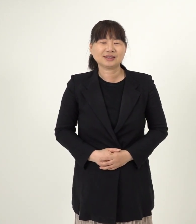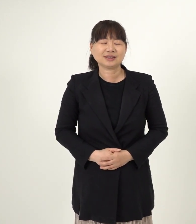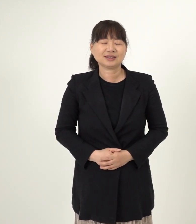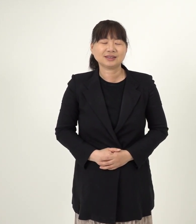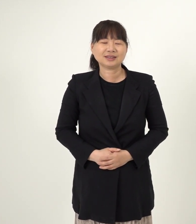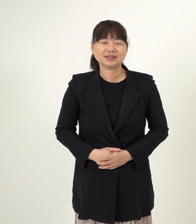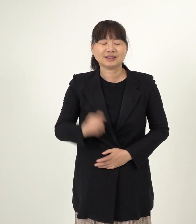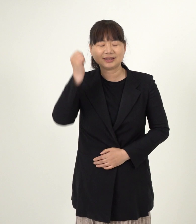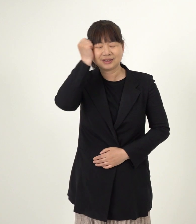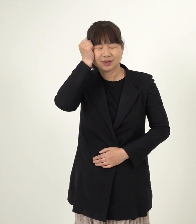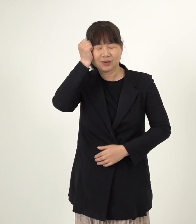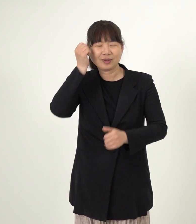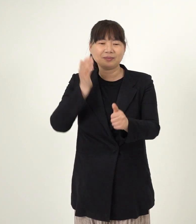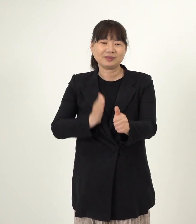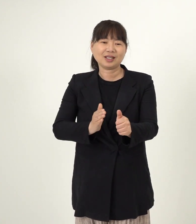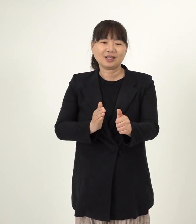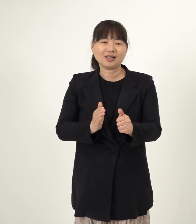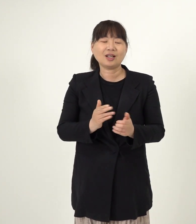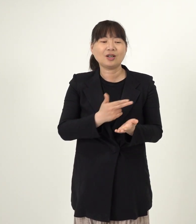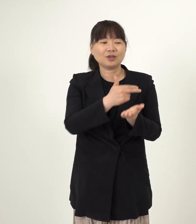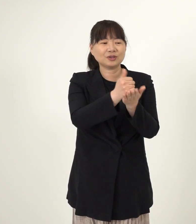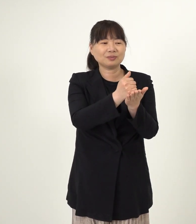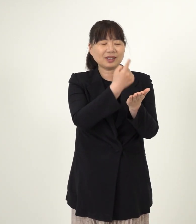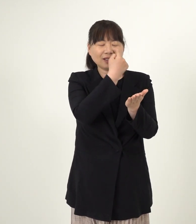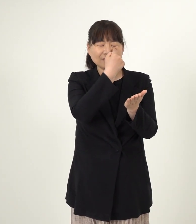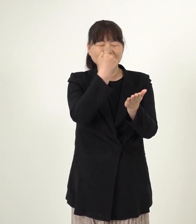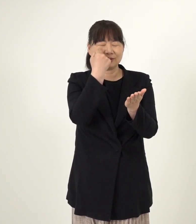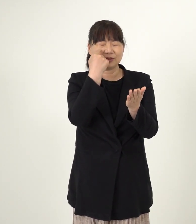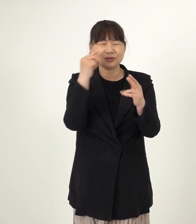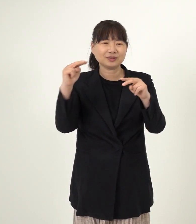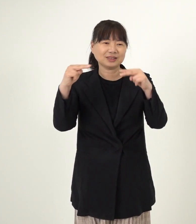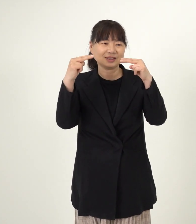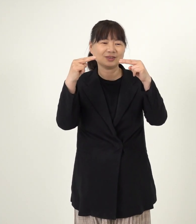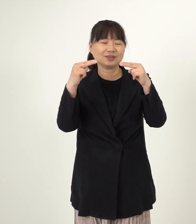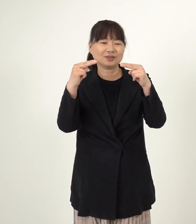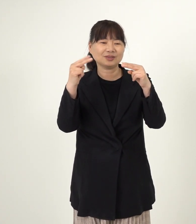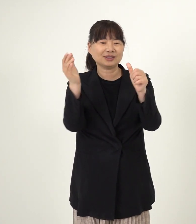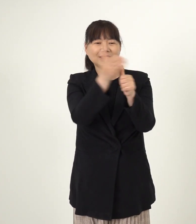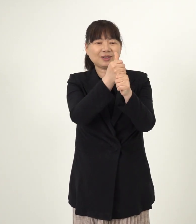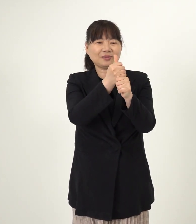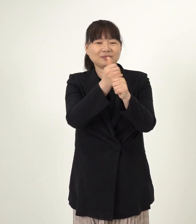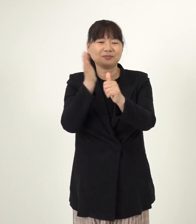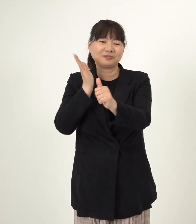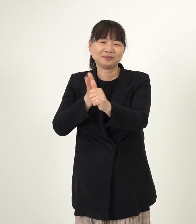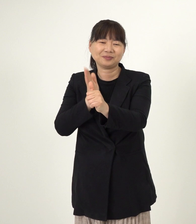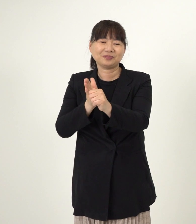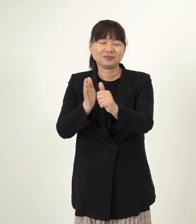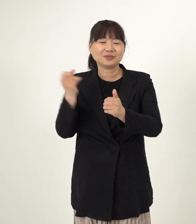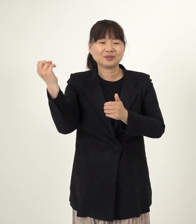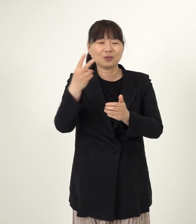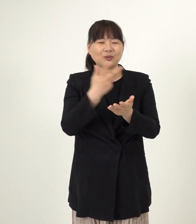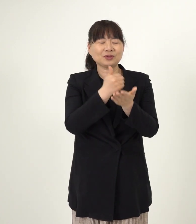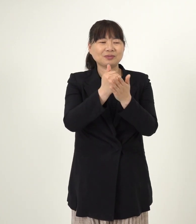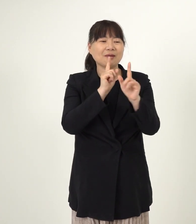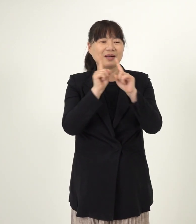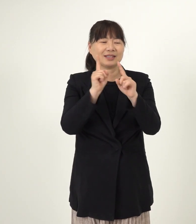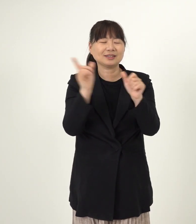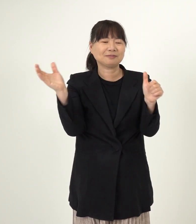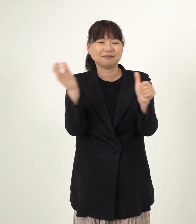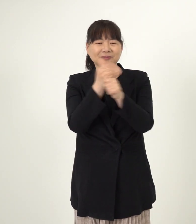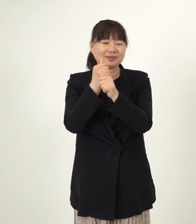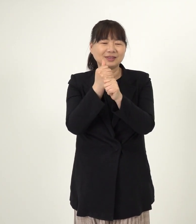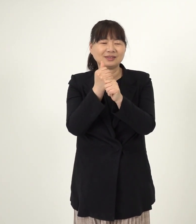붙들려야 됩니다. 주님의 눈길에 붙들려야 돼요. 그리고 그분의 말씀에 붙들릴